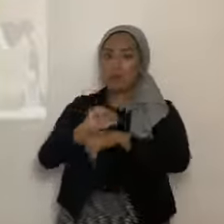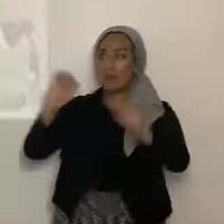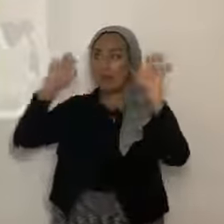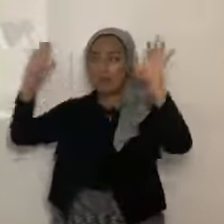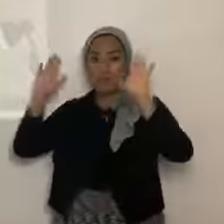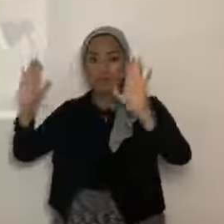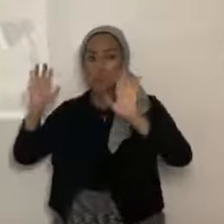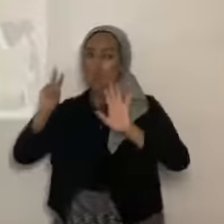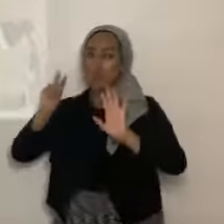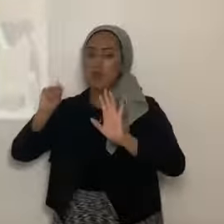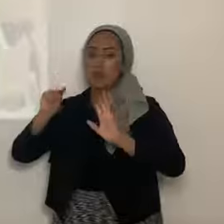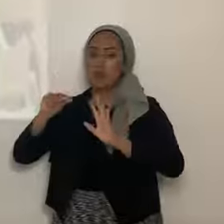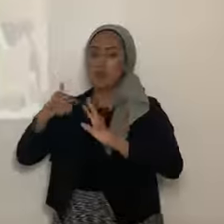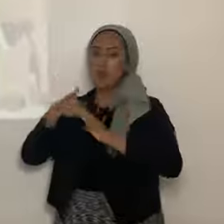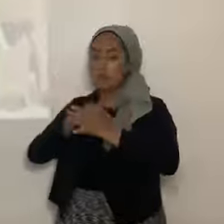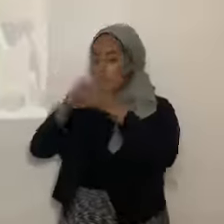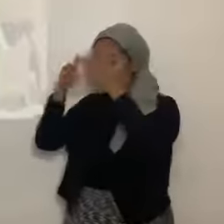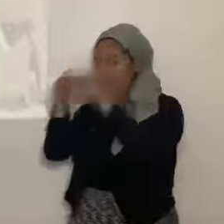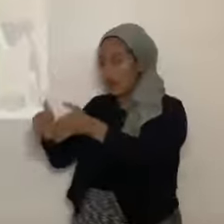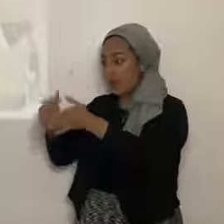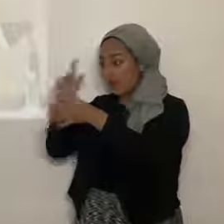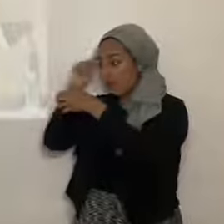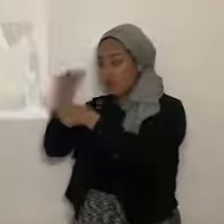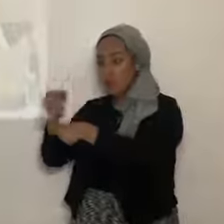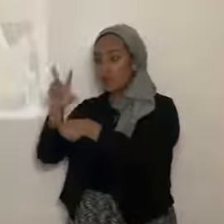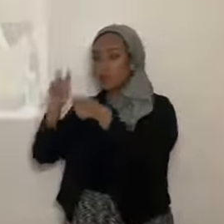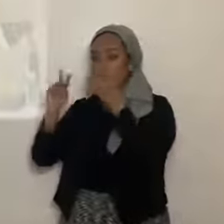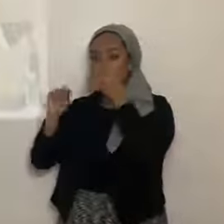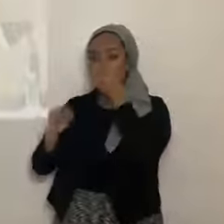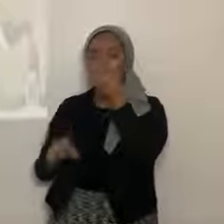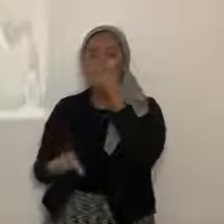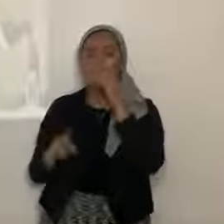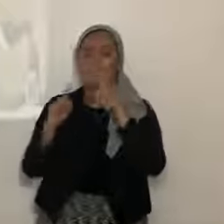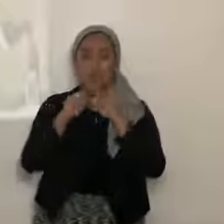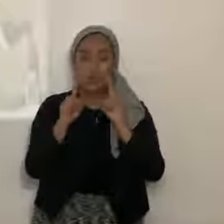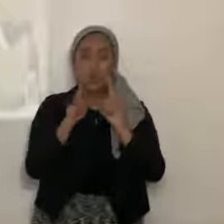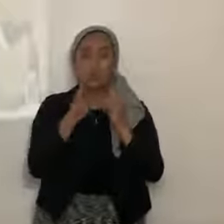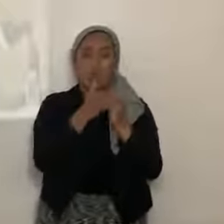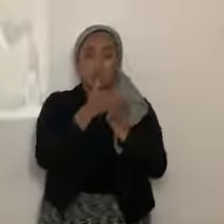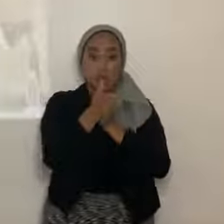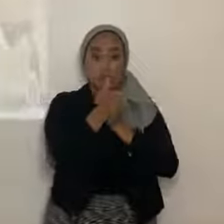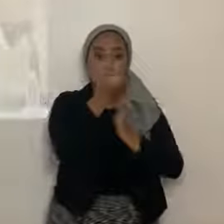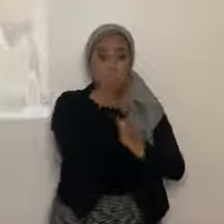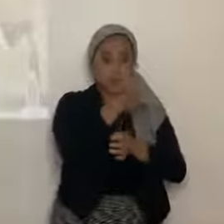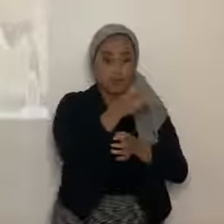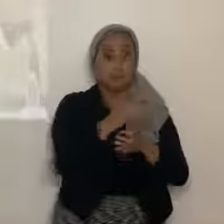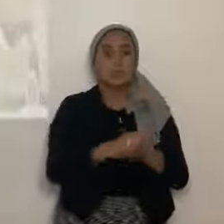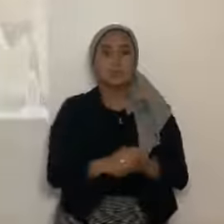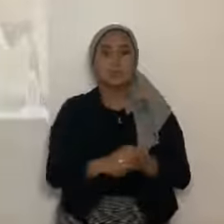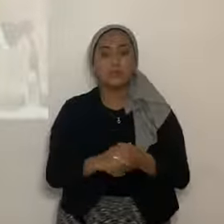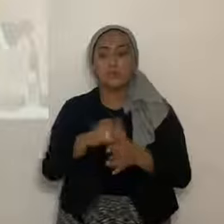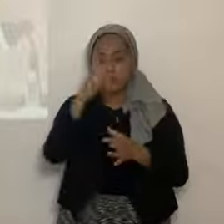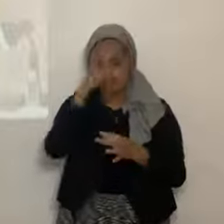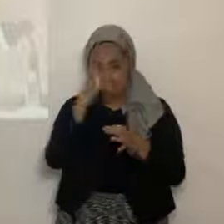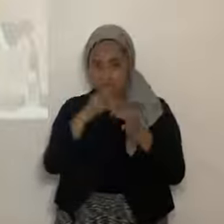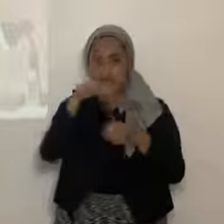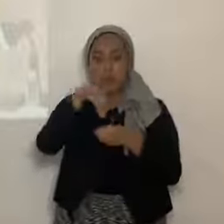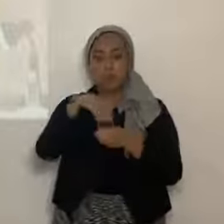milagros la base de nuestra relación en Yahshua HaMashiach, sino por quien es Él. Repito, la fe en Yahshua HaMashiach y